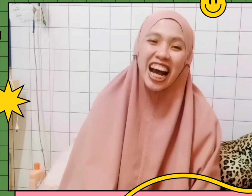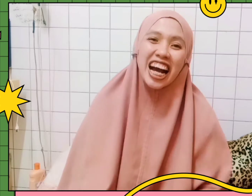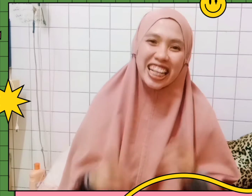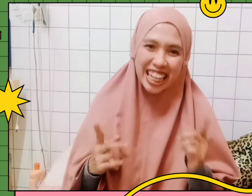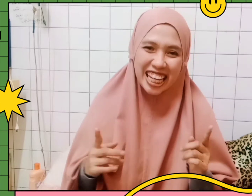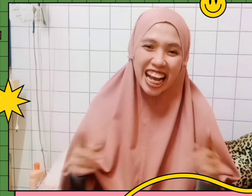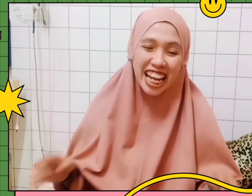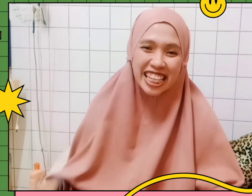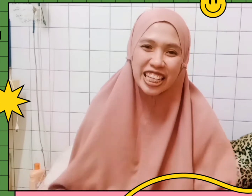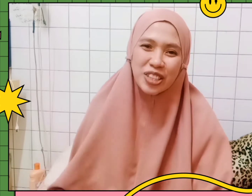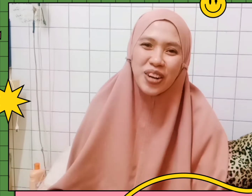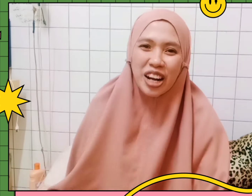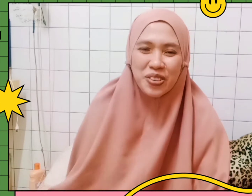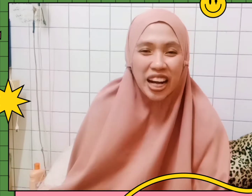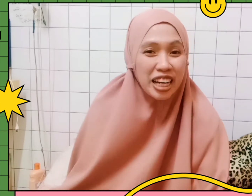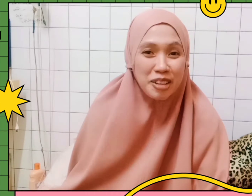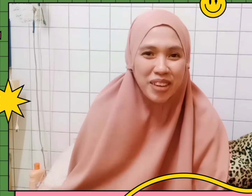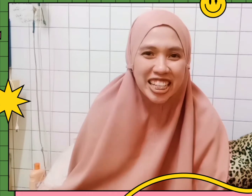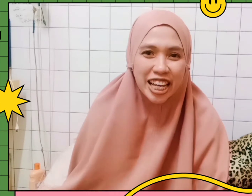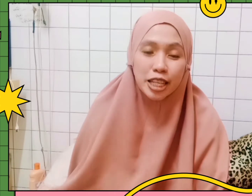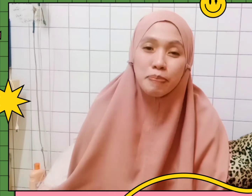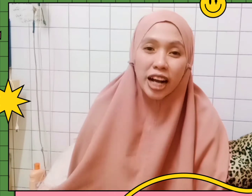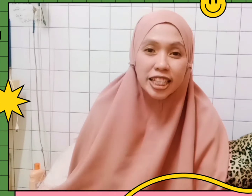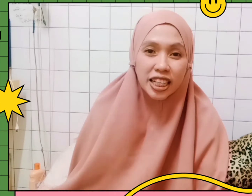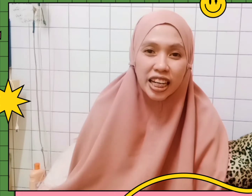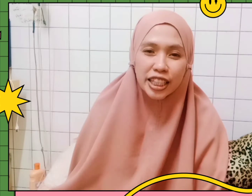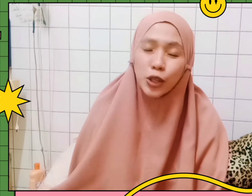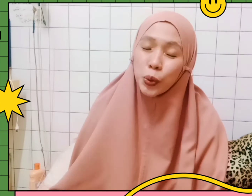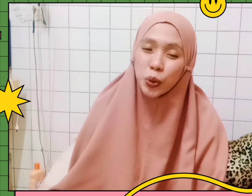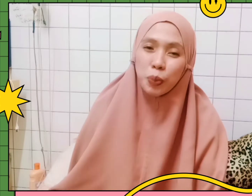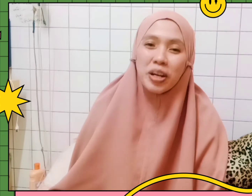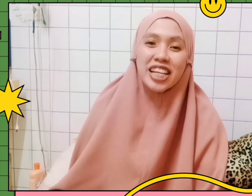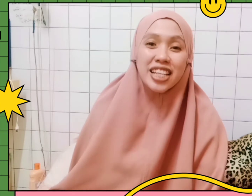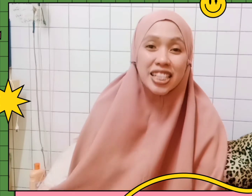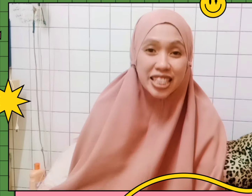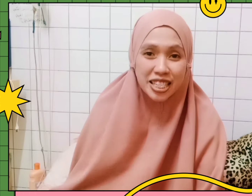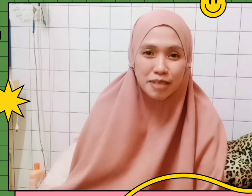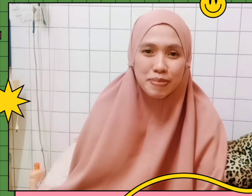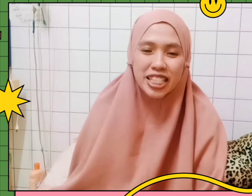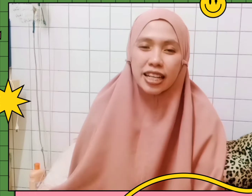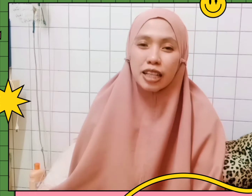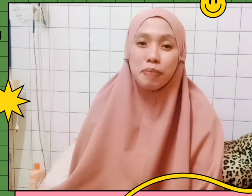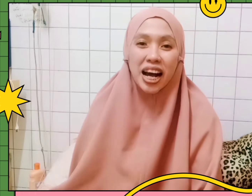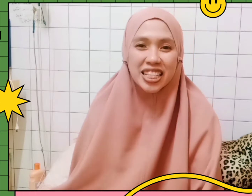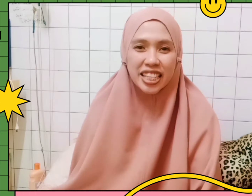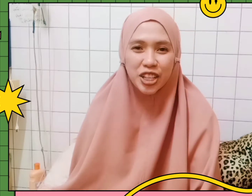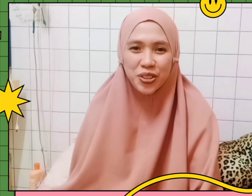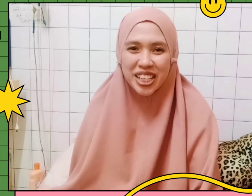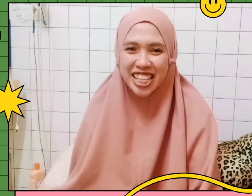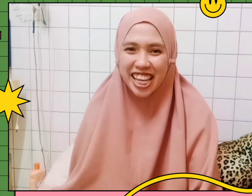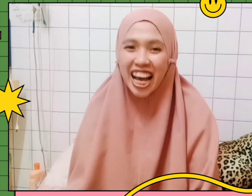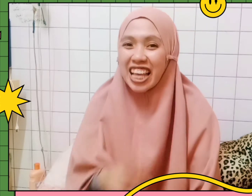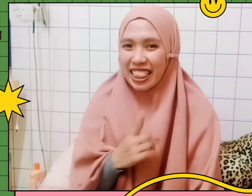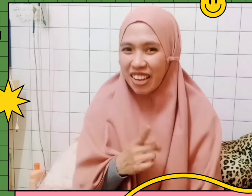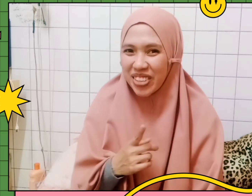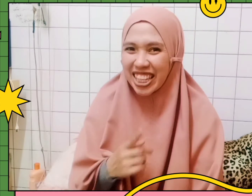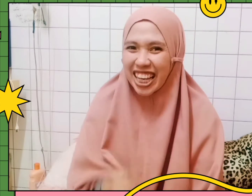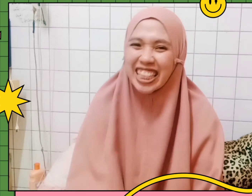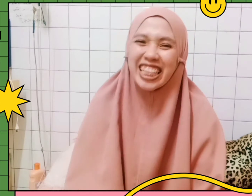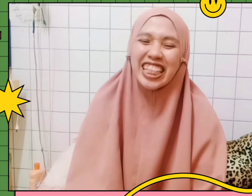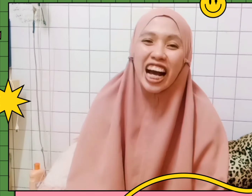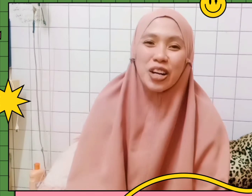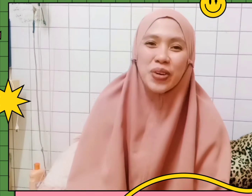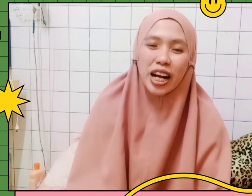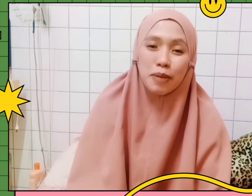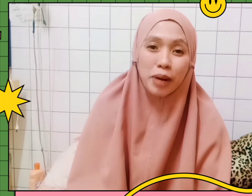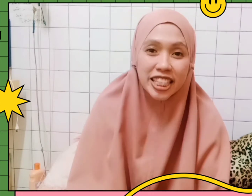ya. Karena hari ini tuh aku akan kembali lagi mengajak kalian untuk belajar sistem isyarat bahasa Indonesia ya. Tapi